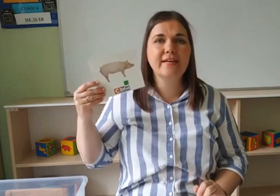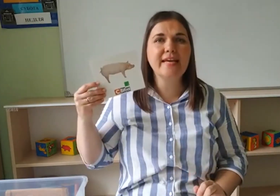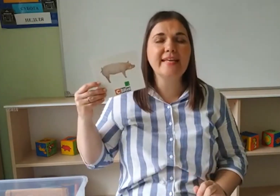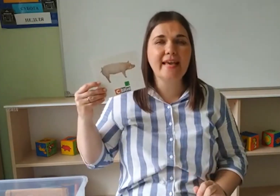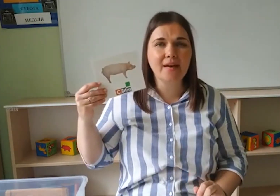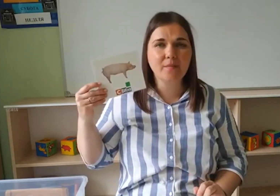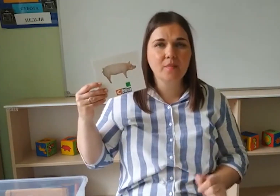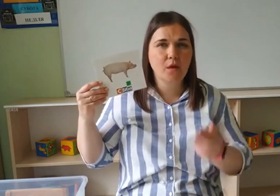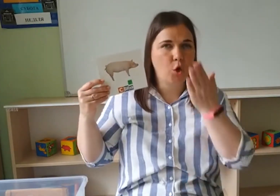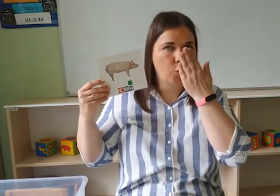Свинья.